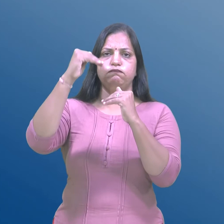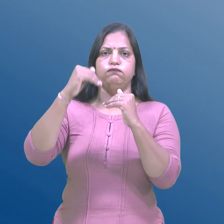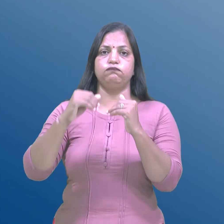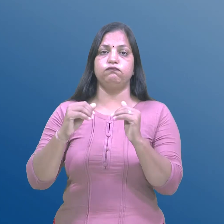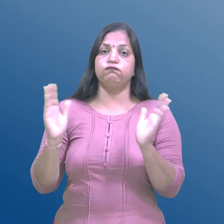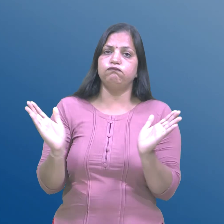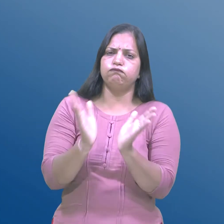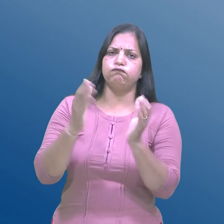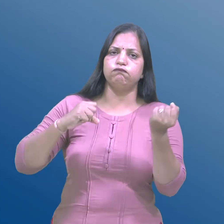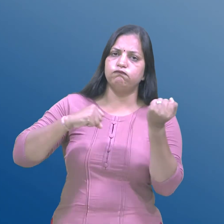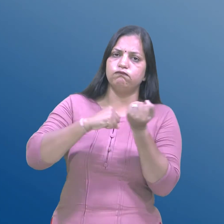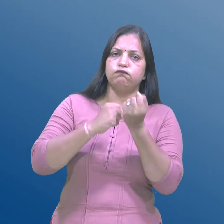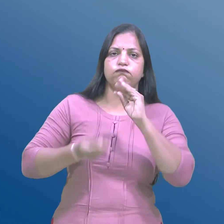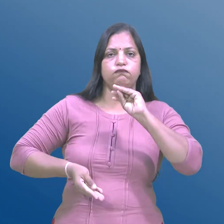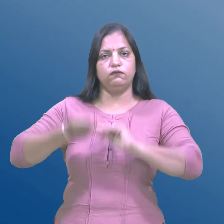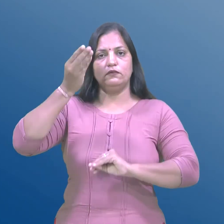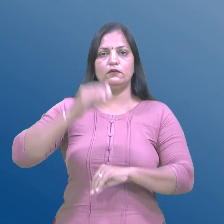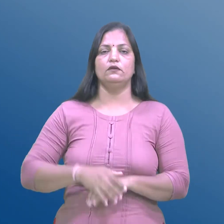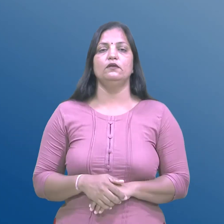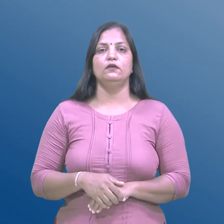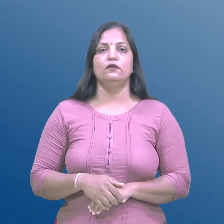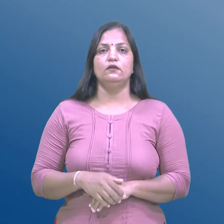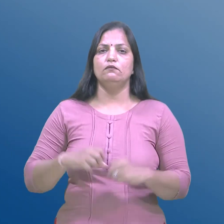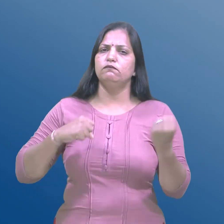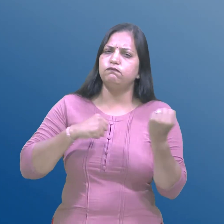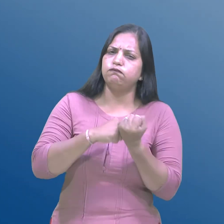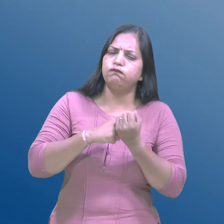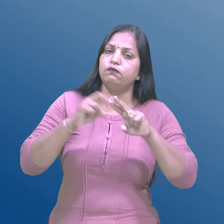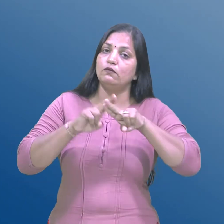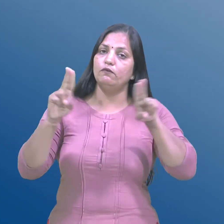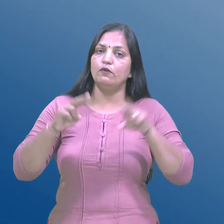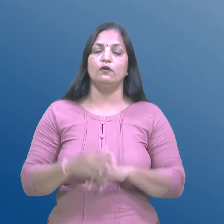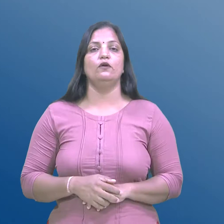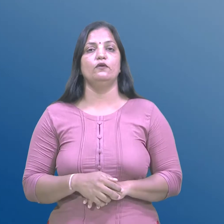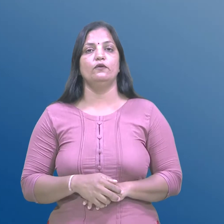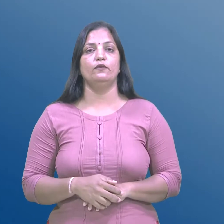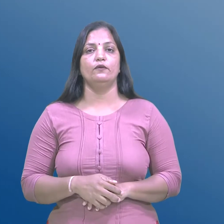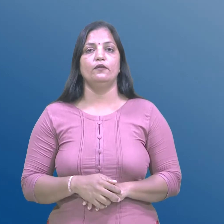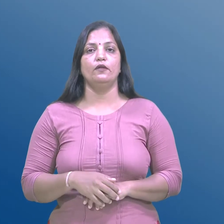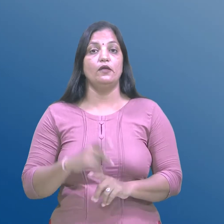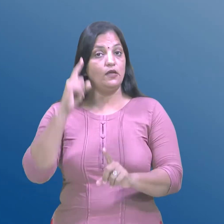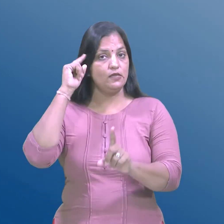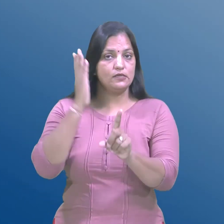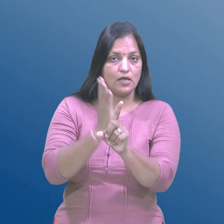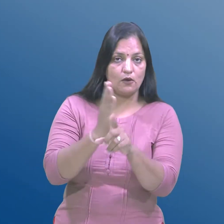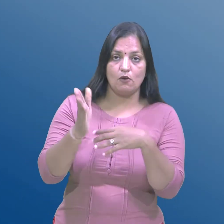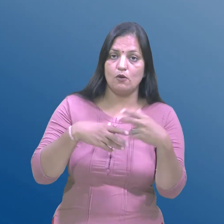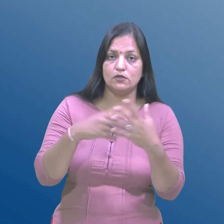કે સઘન સહયોગ ભૌતિક મનોવિજ્ઞાન અને બીજી રીતે જે